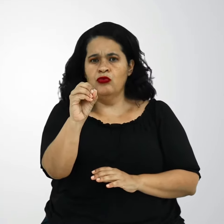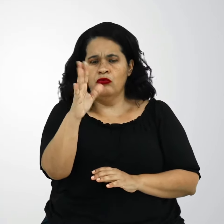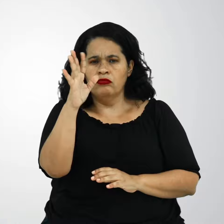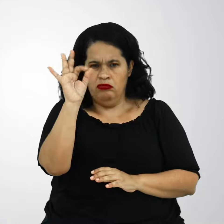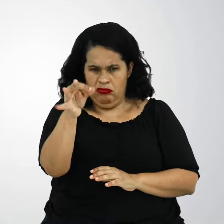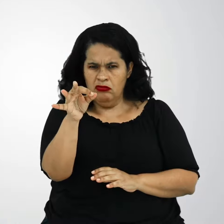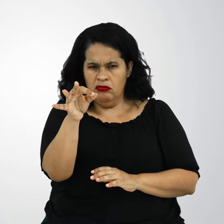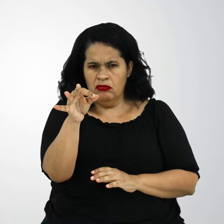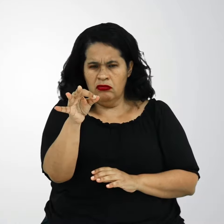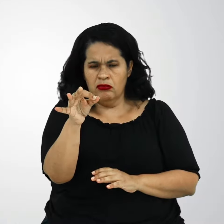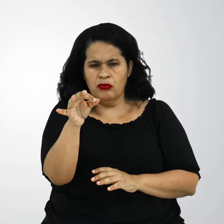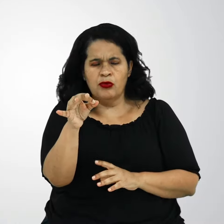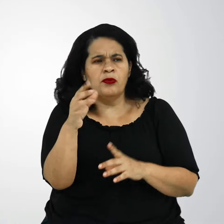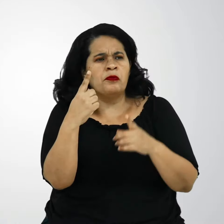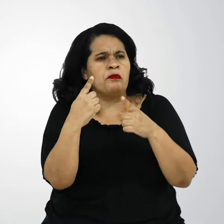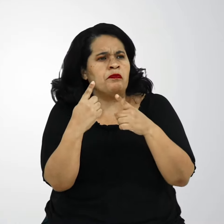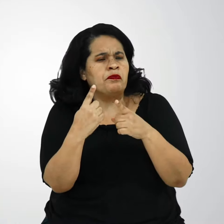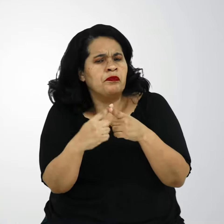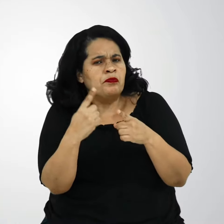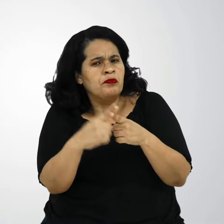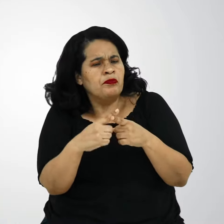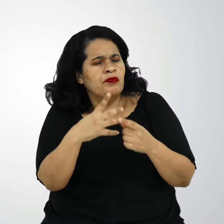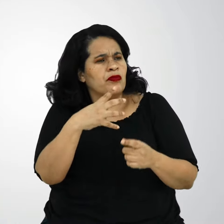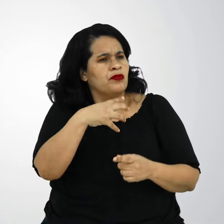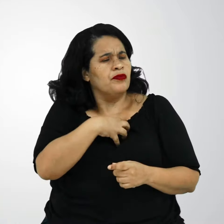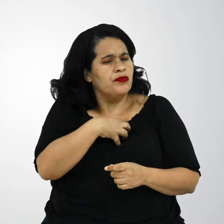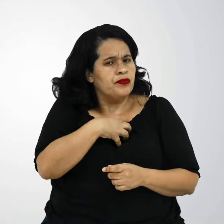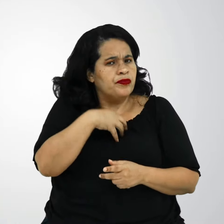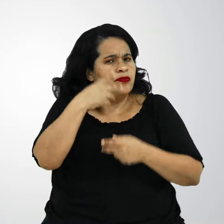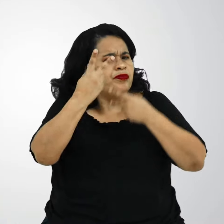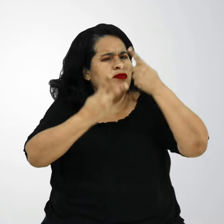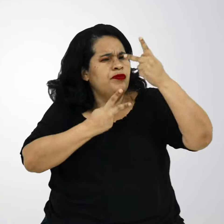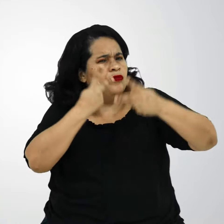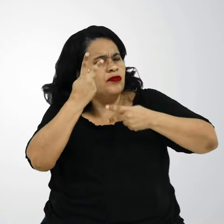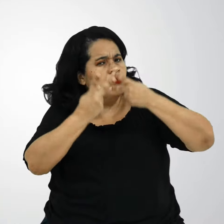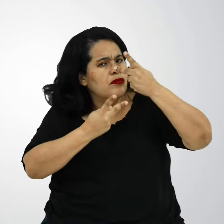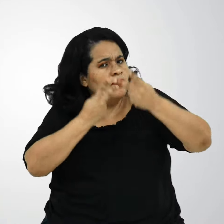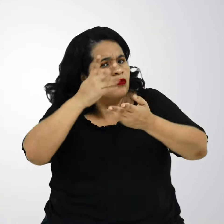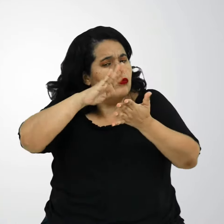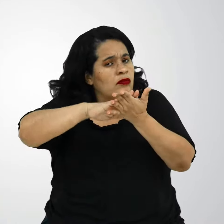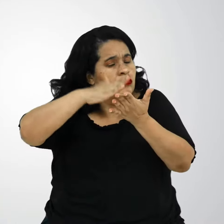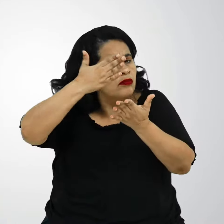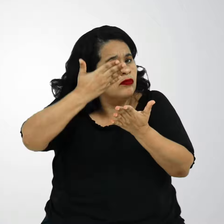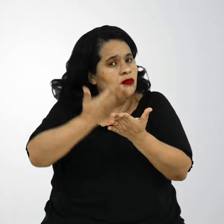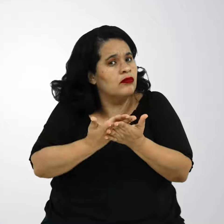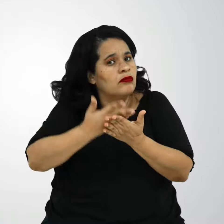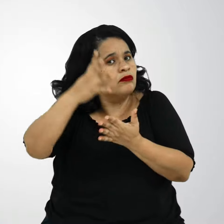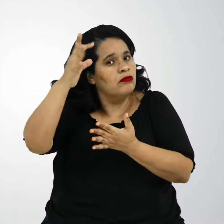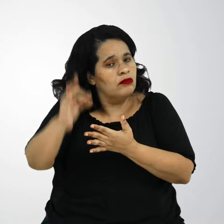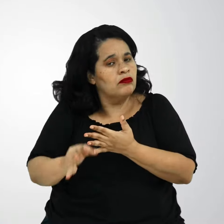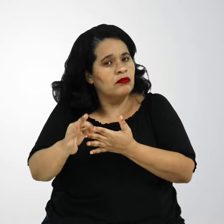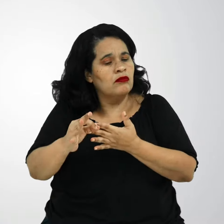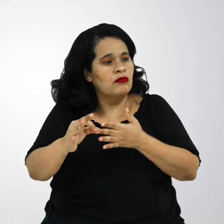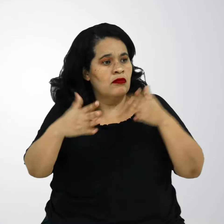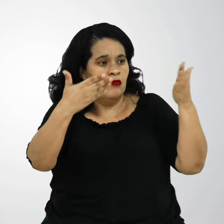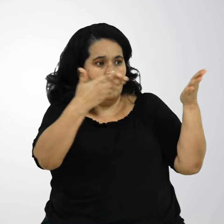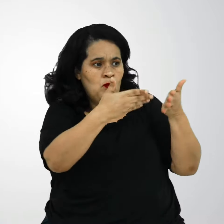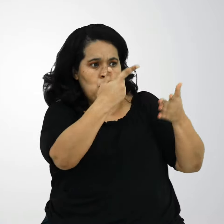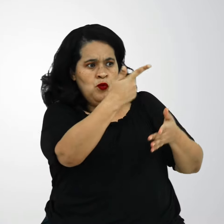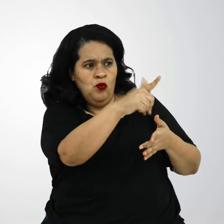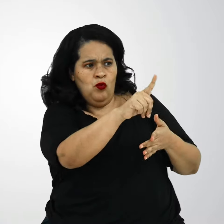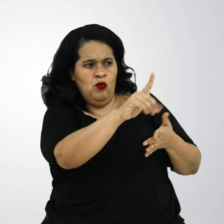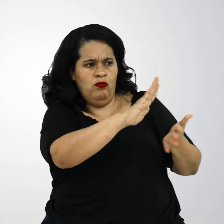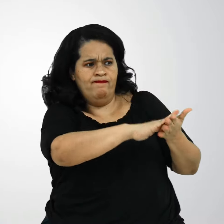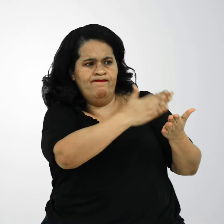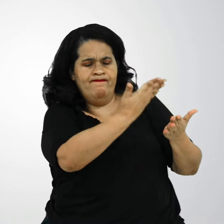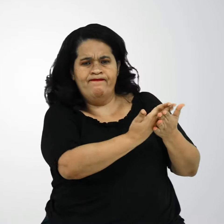Artaxerxes. Isso é uma maneira de forçar uma interpretação para encontrar em Artaxerxes. Porque